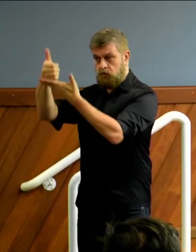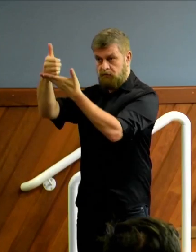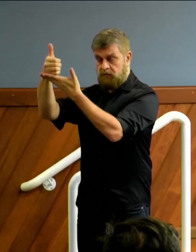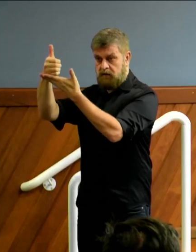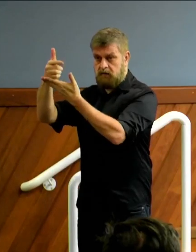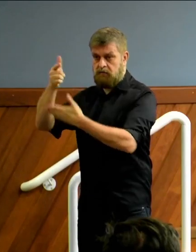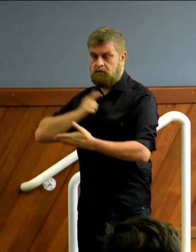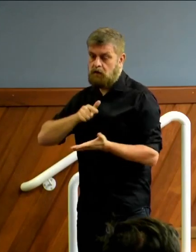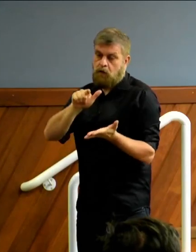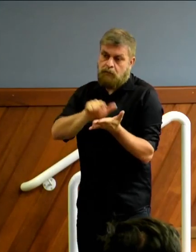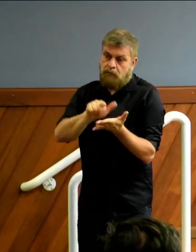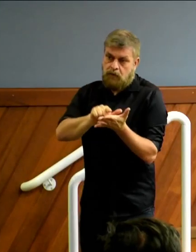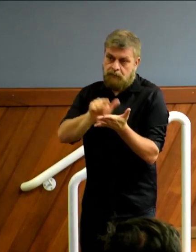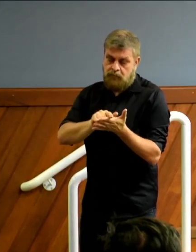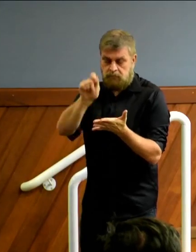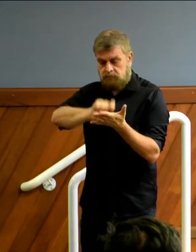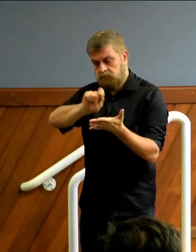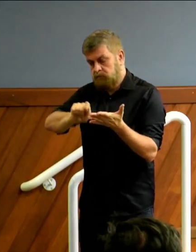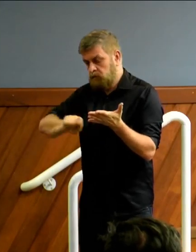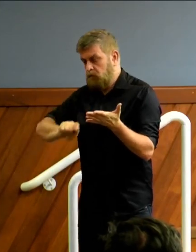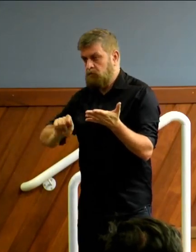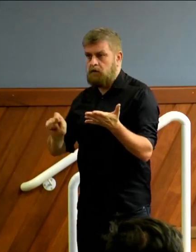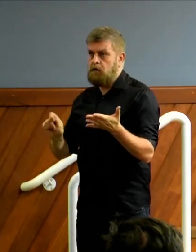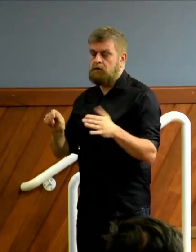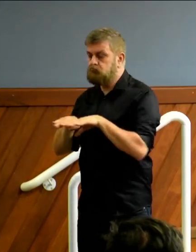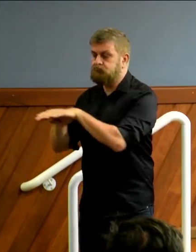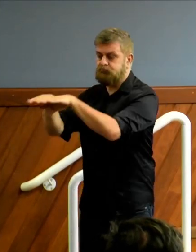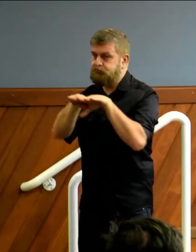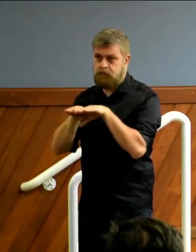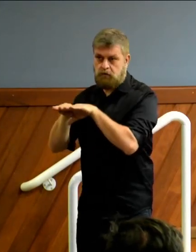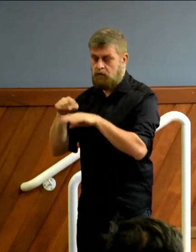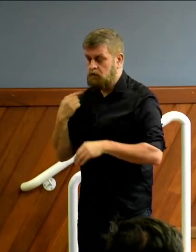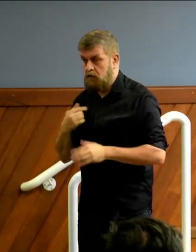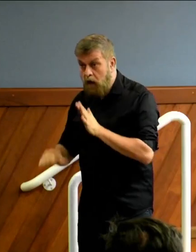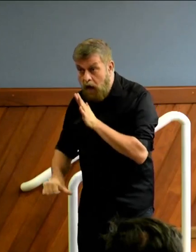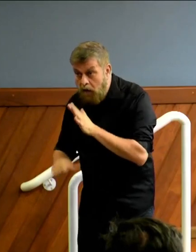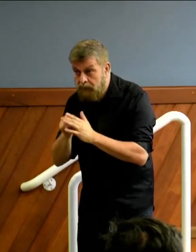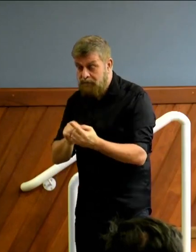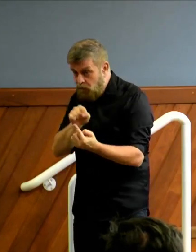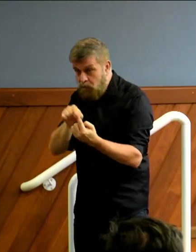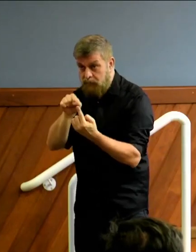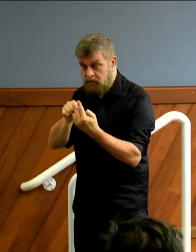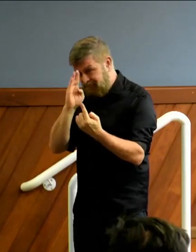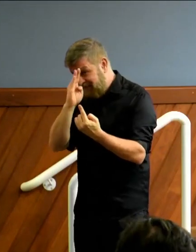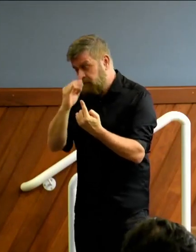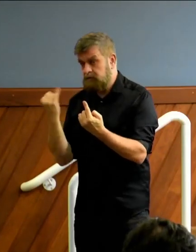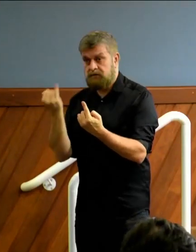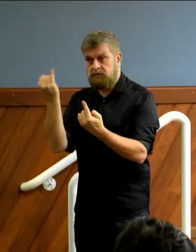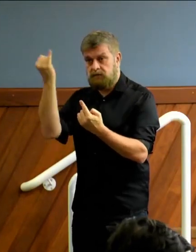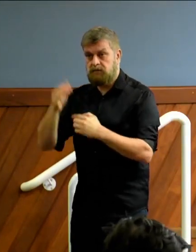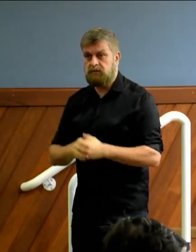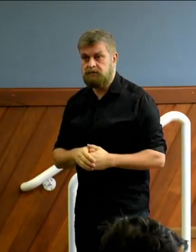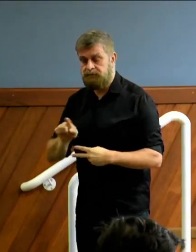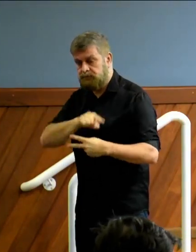assim, ou uma folha de papel manuscrita. Não importa. Então, esse é o primeiro ponto que, para a gente, é importante, né? E aí, vamos lá.